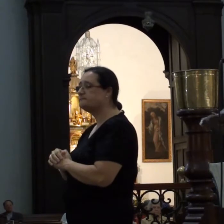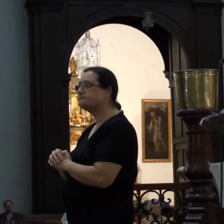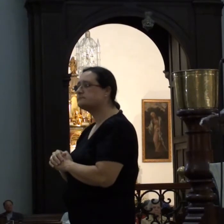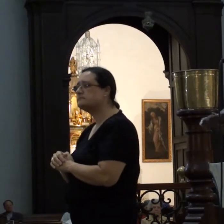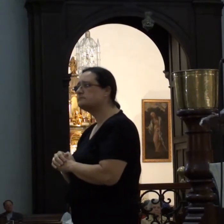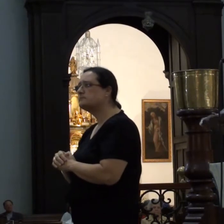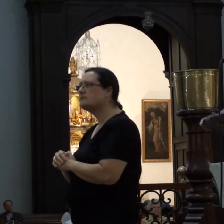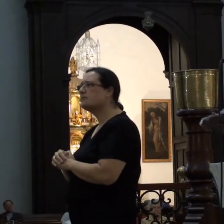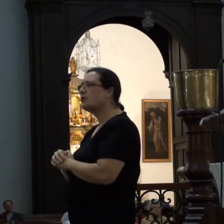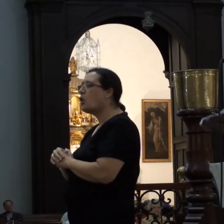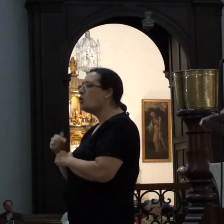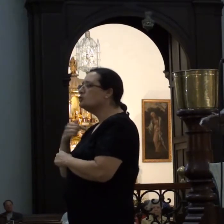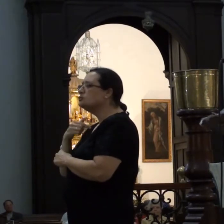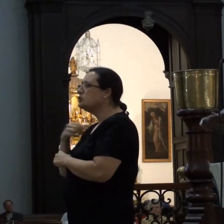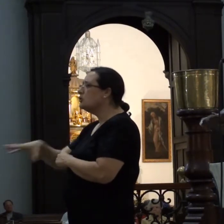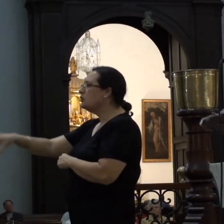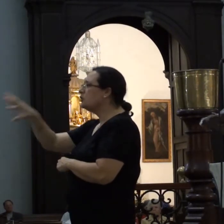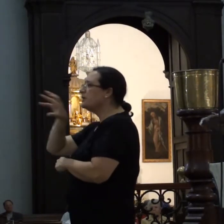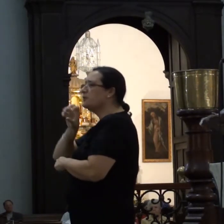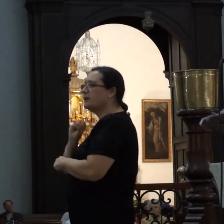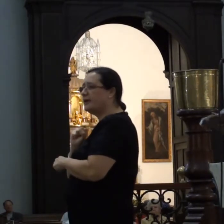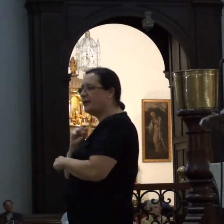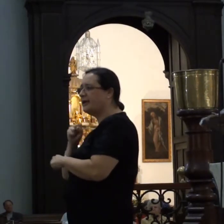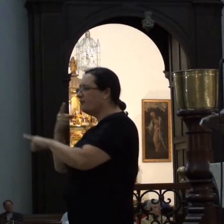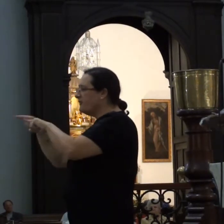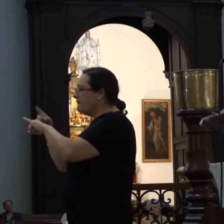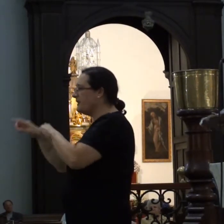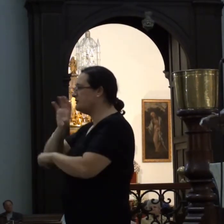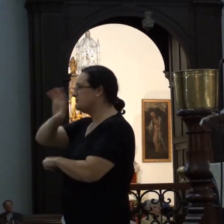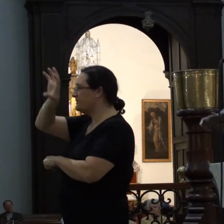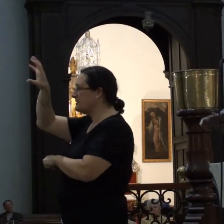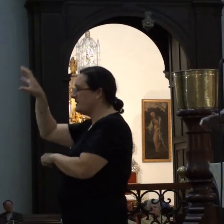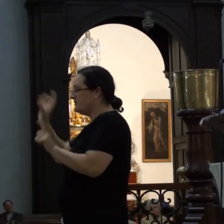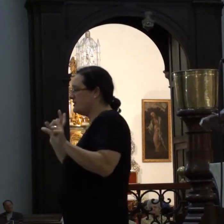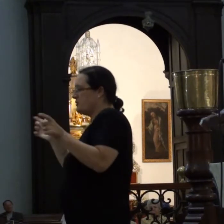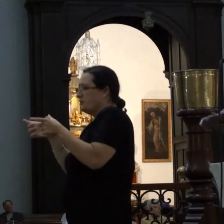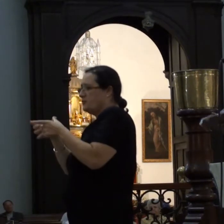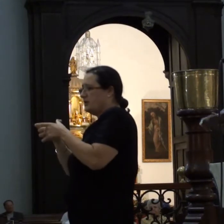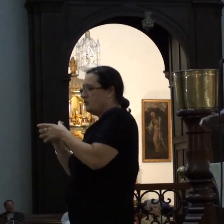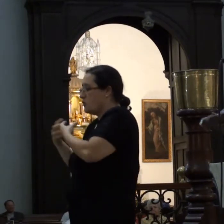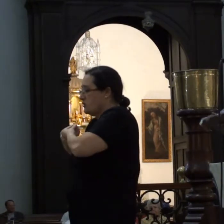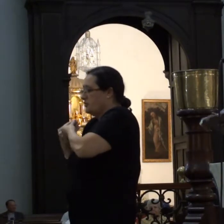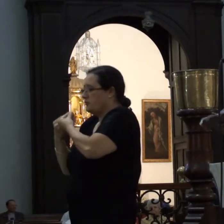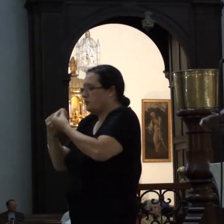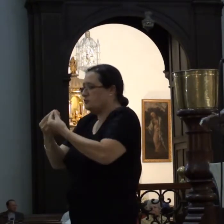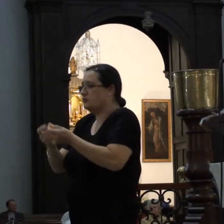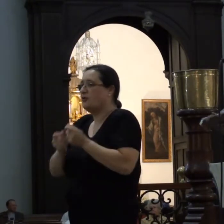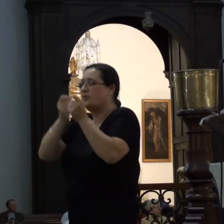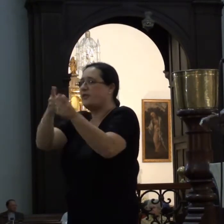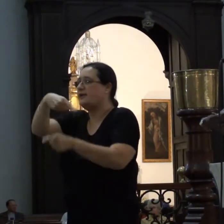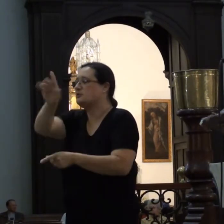los recogeré entre las naciones los reuniré de todos los países y los llevaré a su tierra